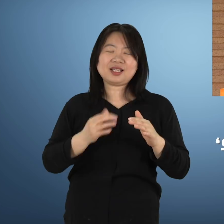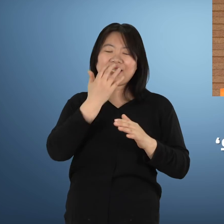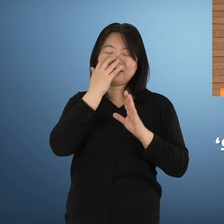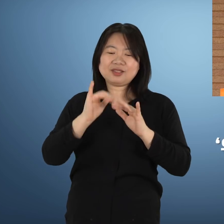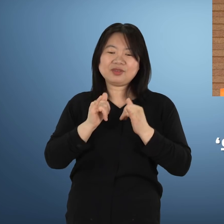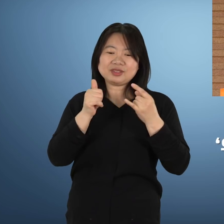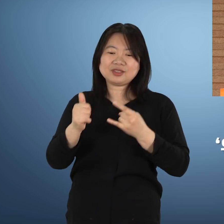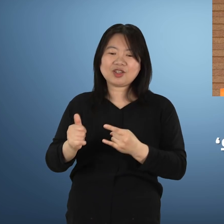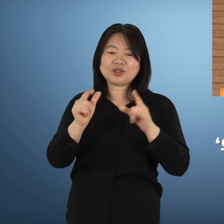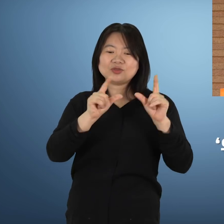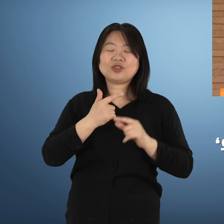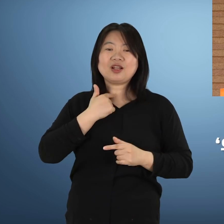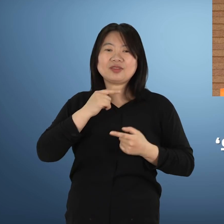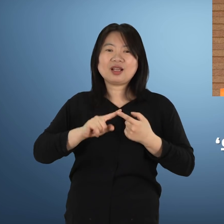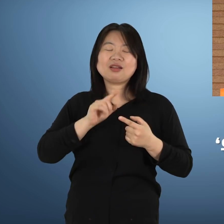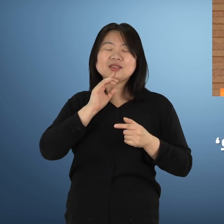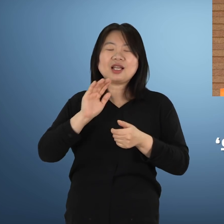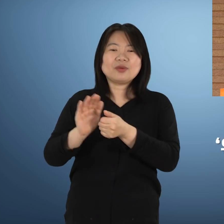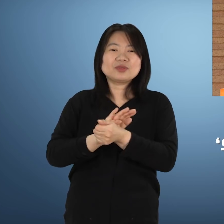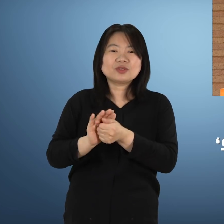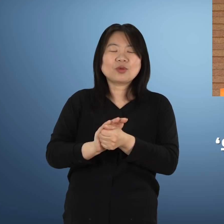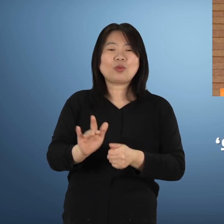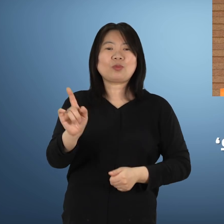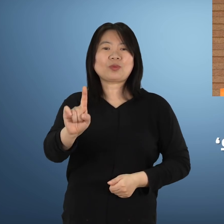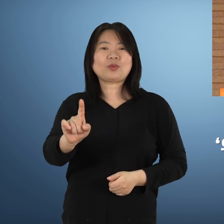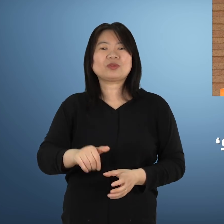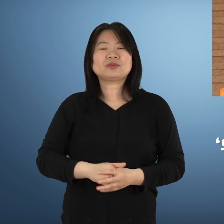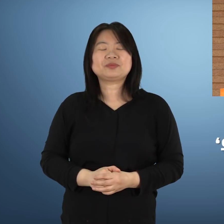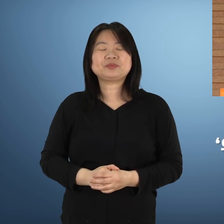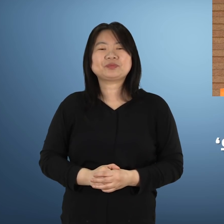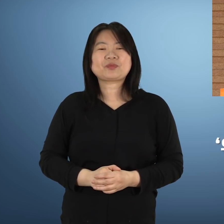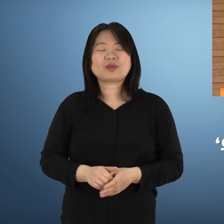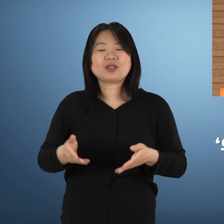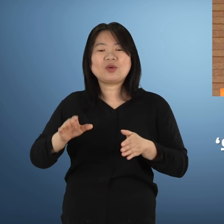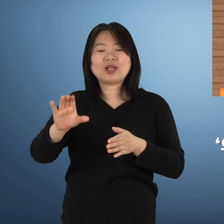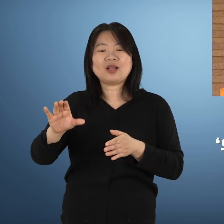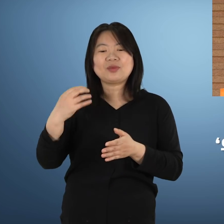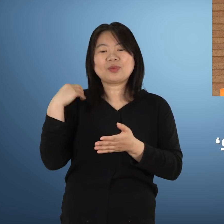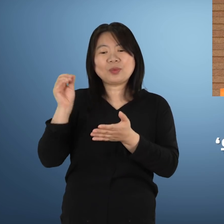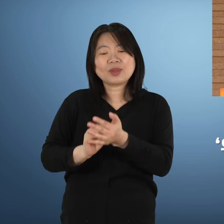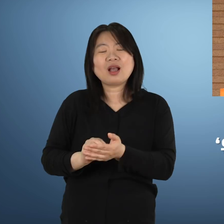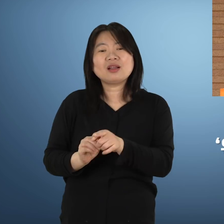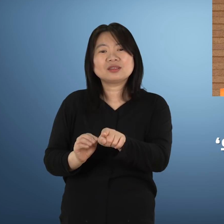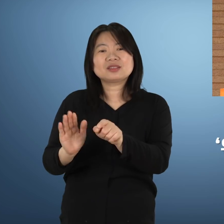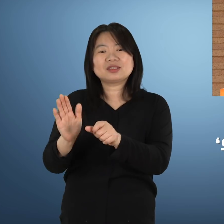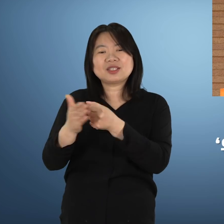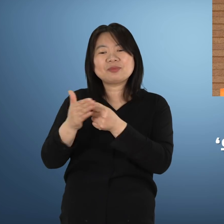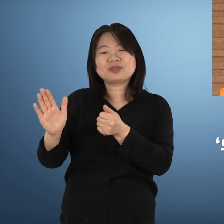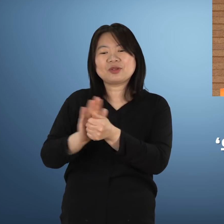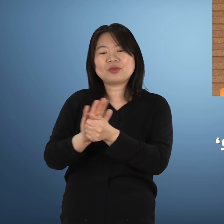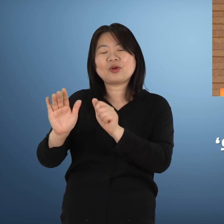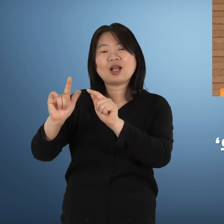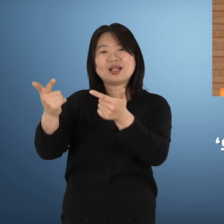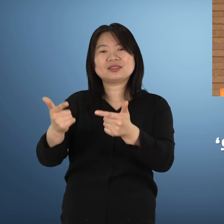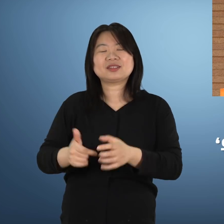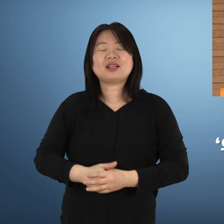이스라엘 백성들이 누렸던 참 위로는 고향 땅으로 되돌려진 게 위로가 아니에요.